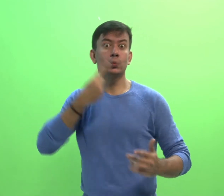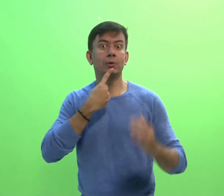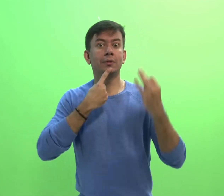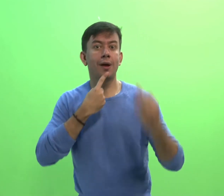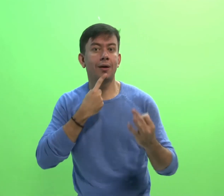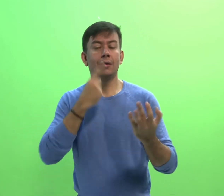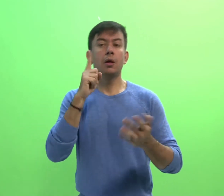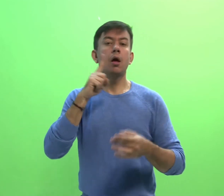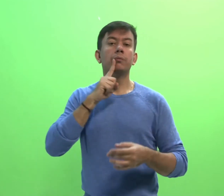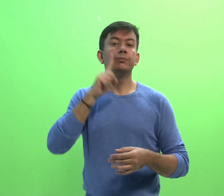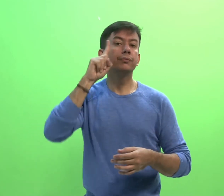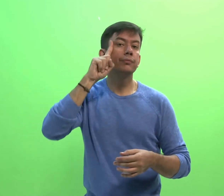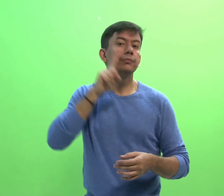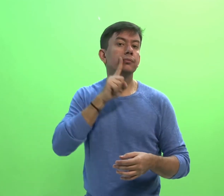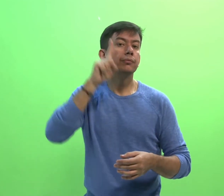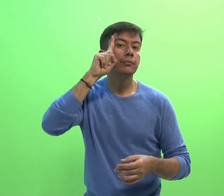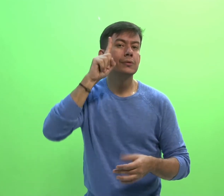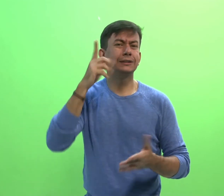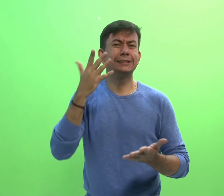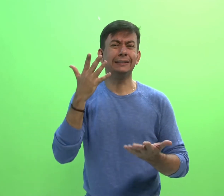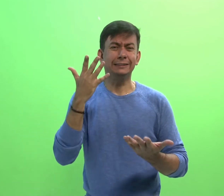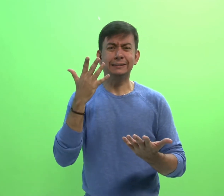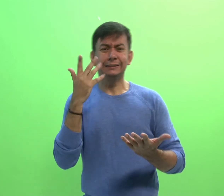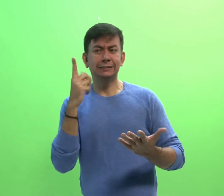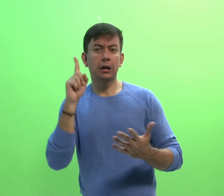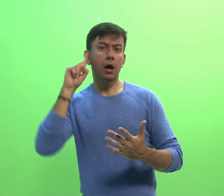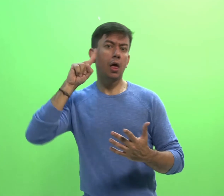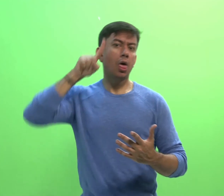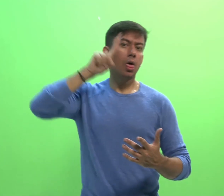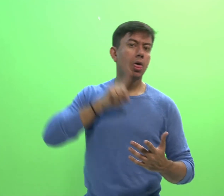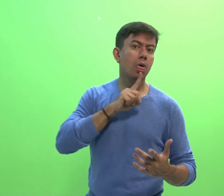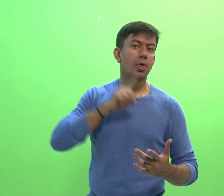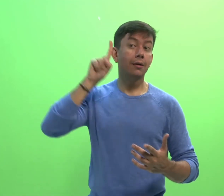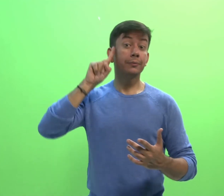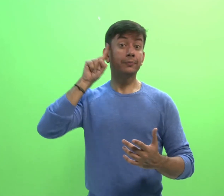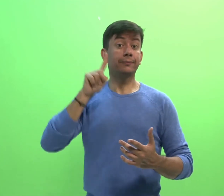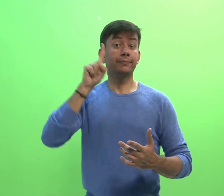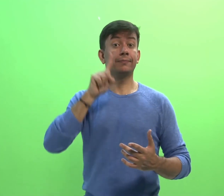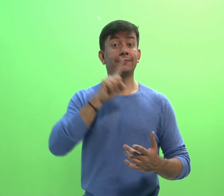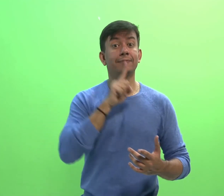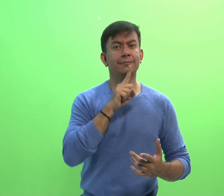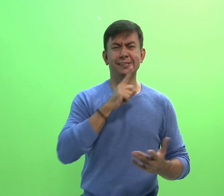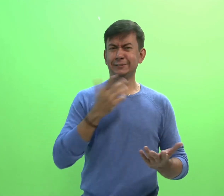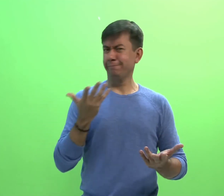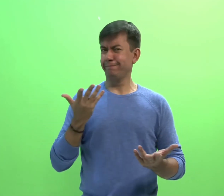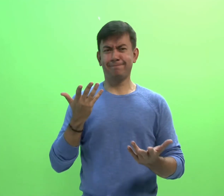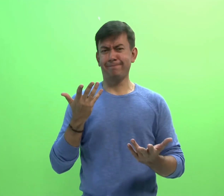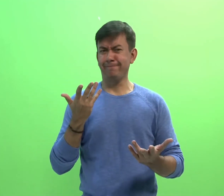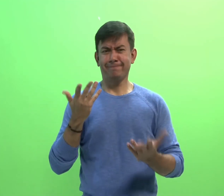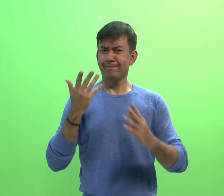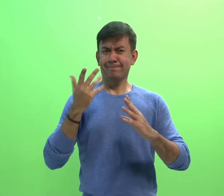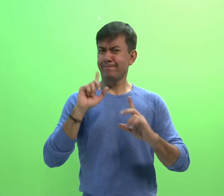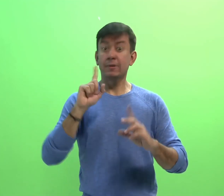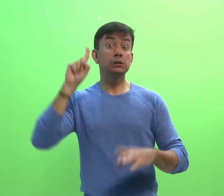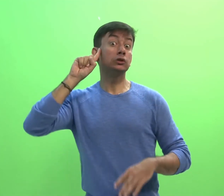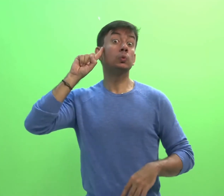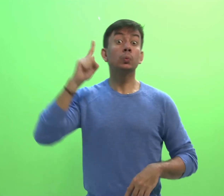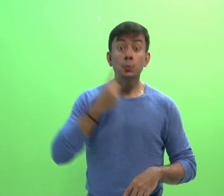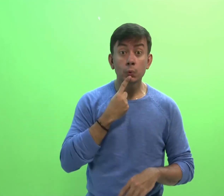Vejam, se colocar de modo diferente, com um movimento diferente, uma locação diferente. O sinal correto e claro é este.